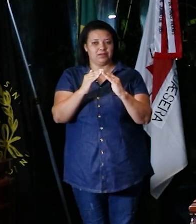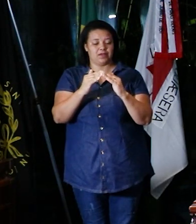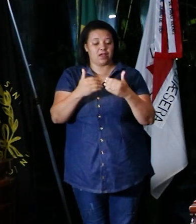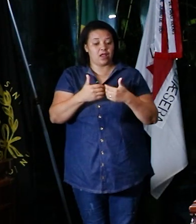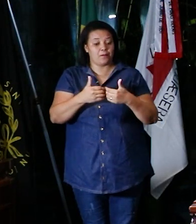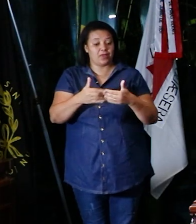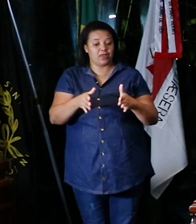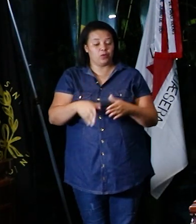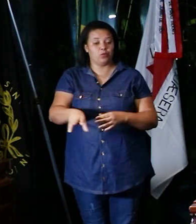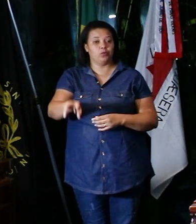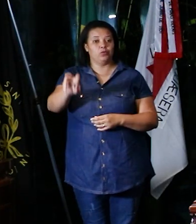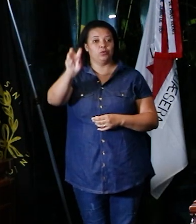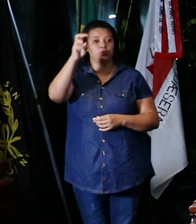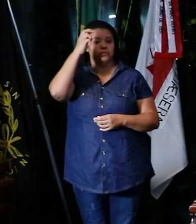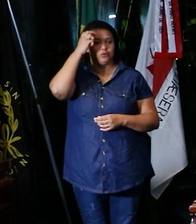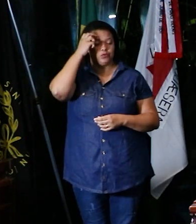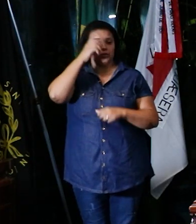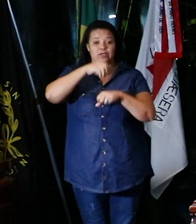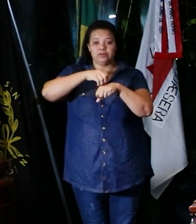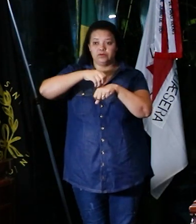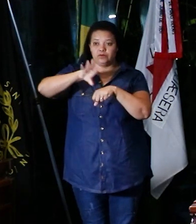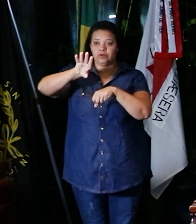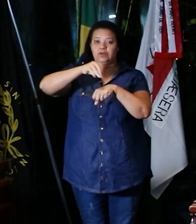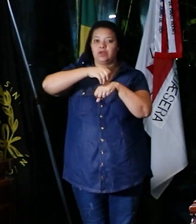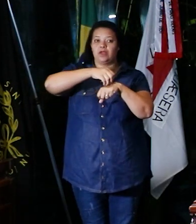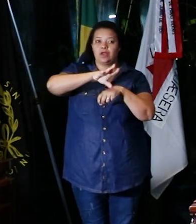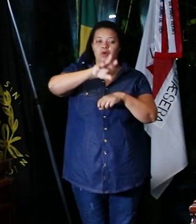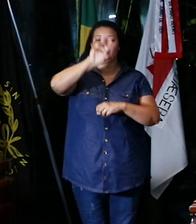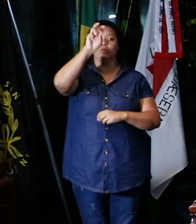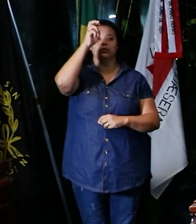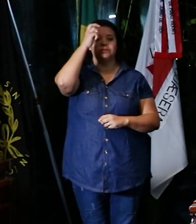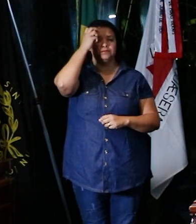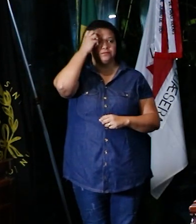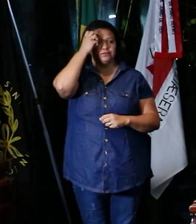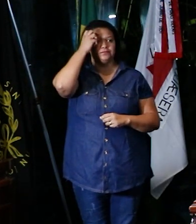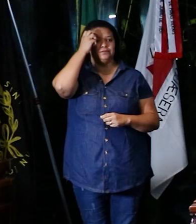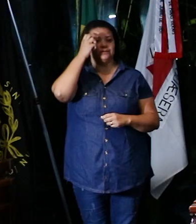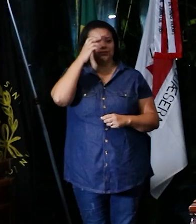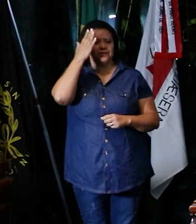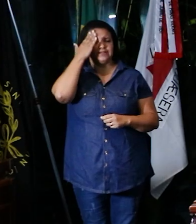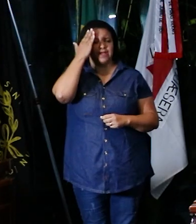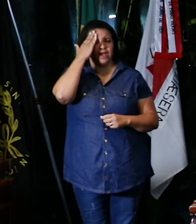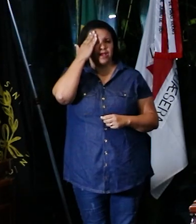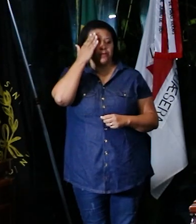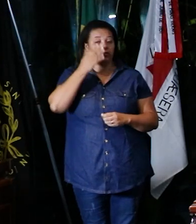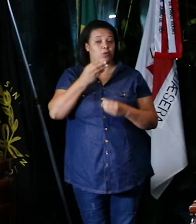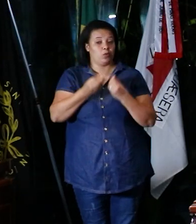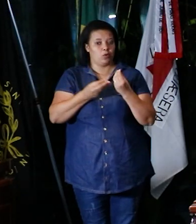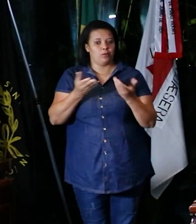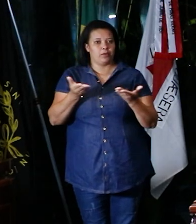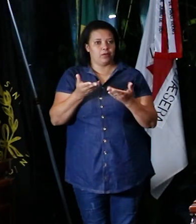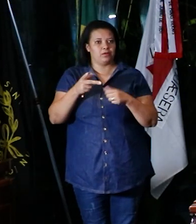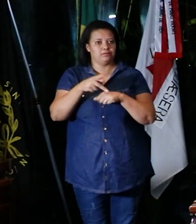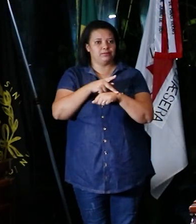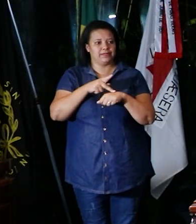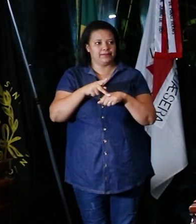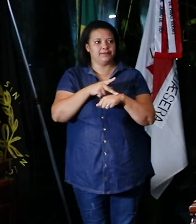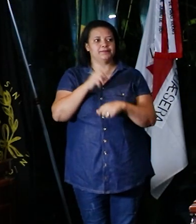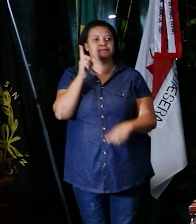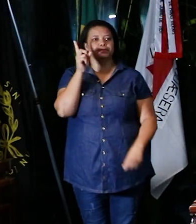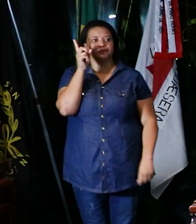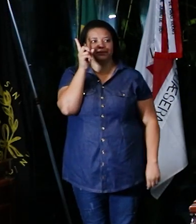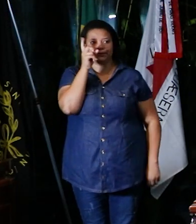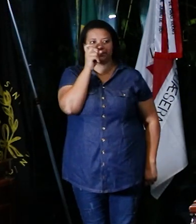lugar de cultura, para divulgar a cultura, e a cultura atualmente, a gente sabe como é que a cultura está combalida no